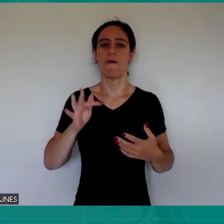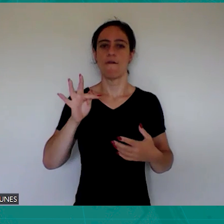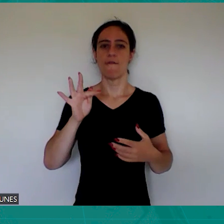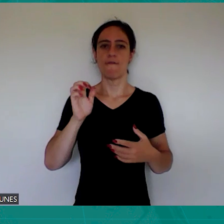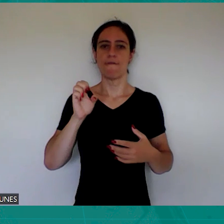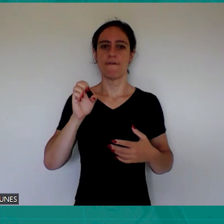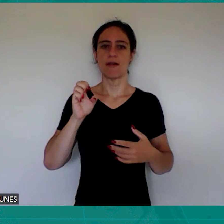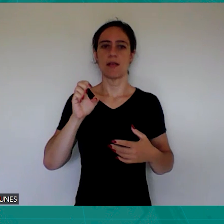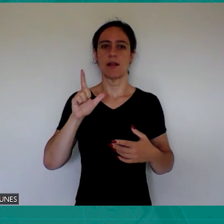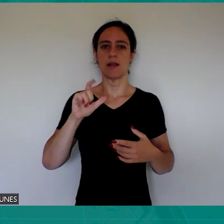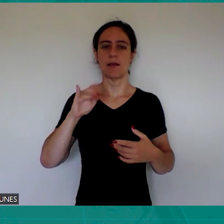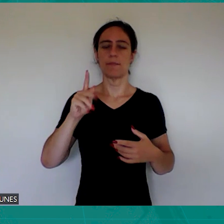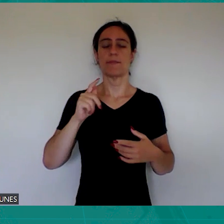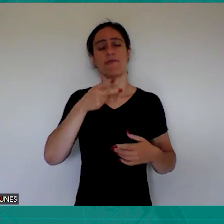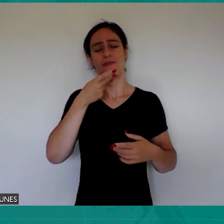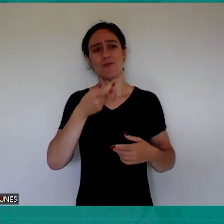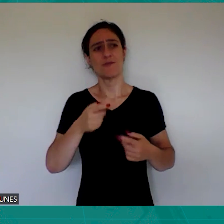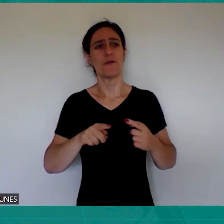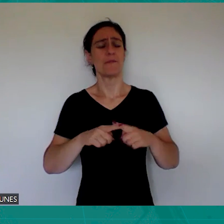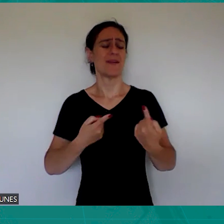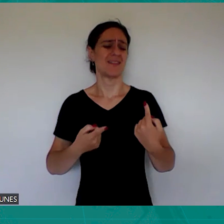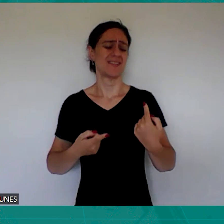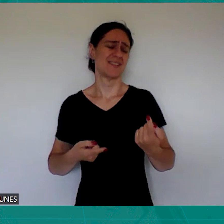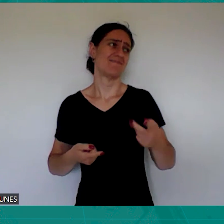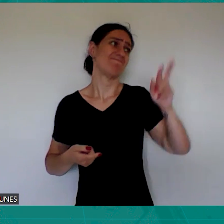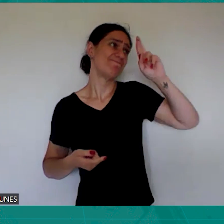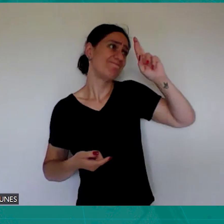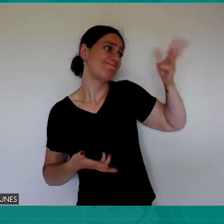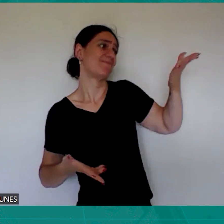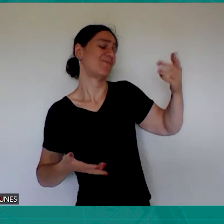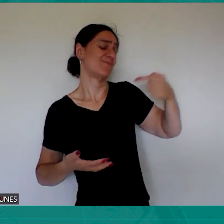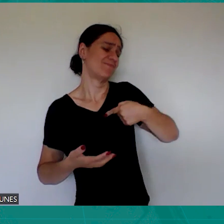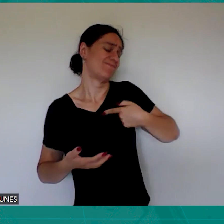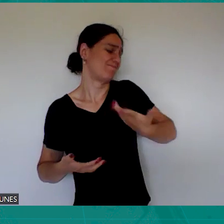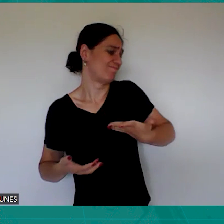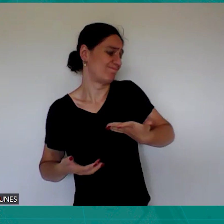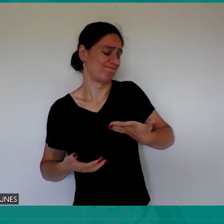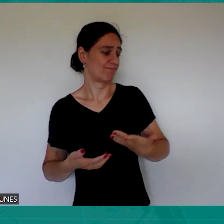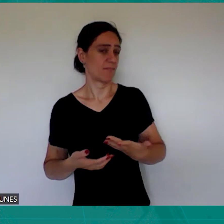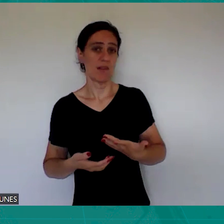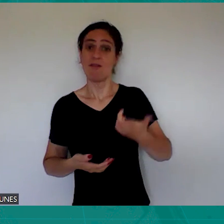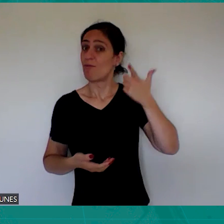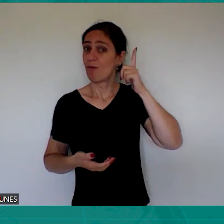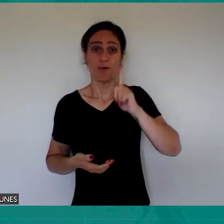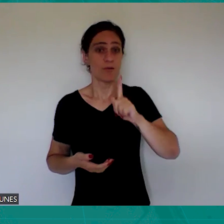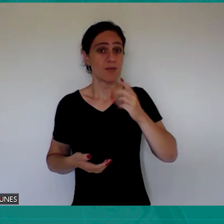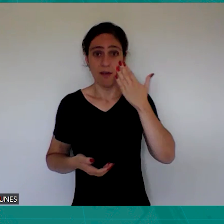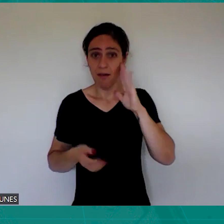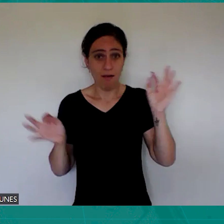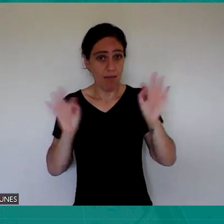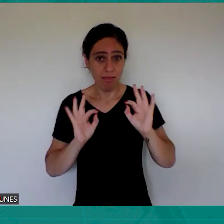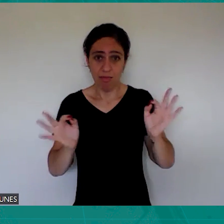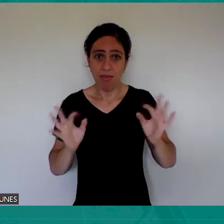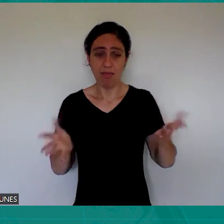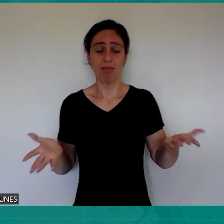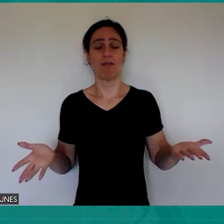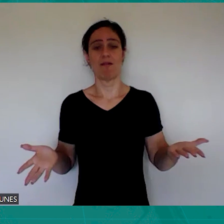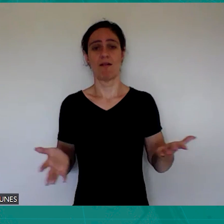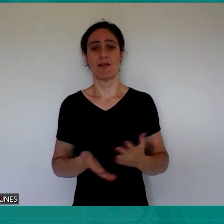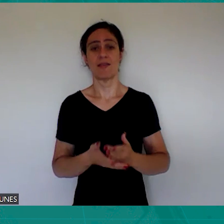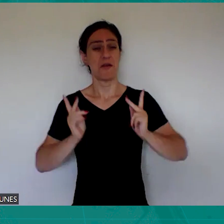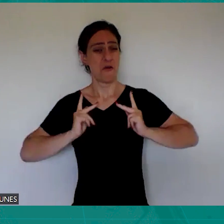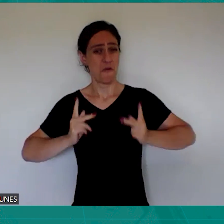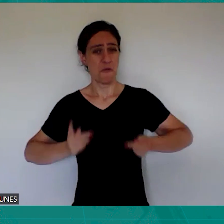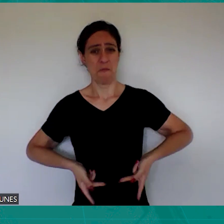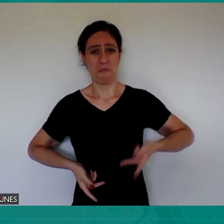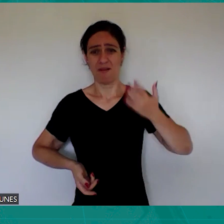Pai, isso nos basta. Quer dizer, o homem não consegue entender essa união orgânica com o Pai, né? Eu e o Pai somos um,